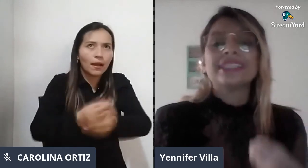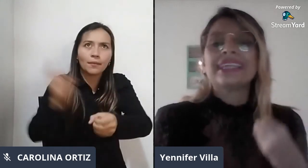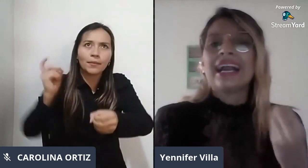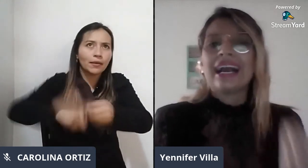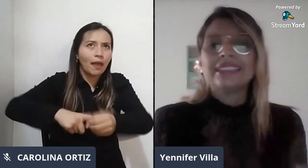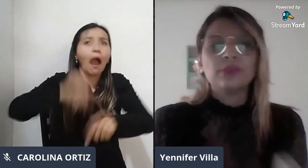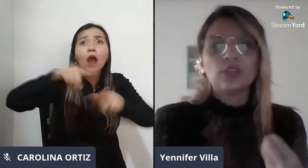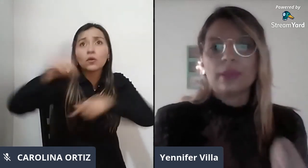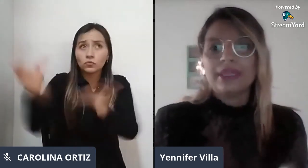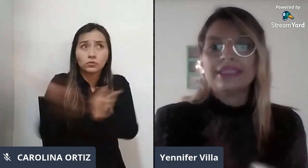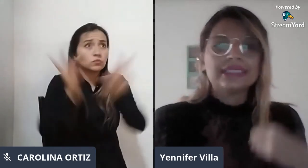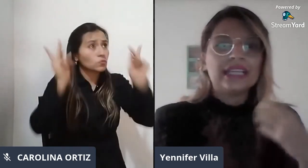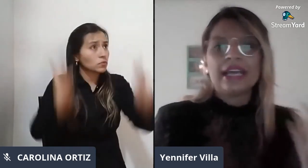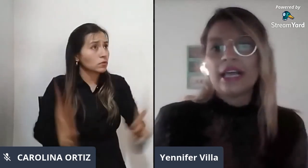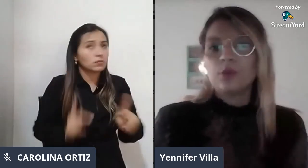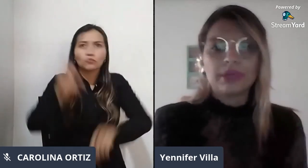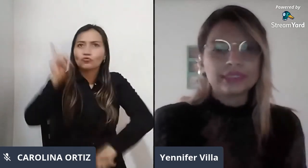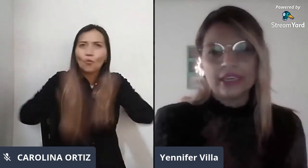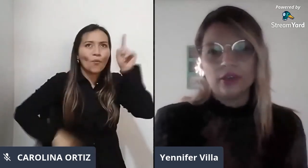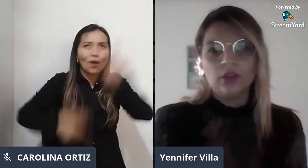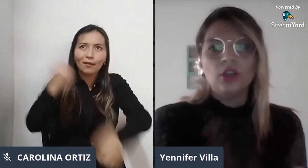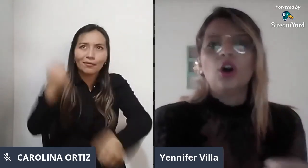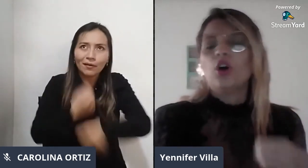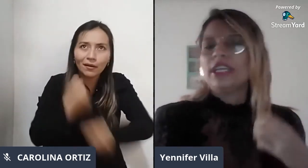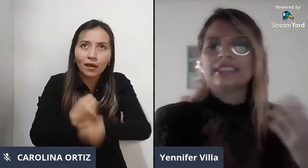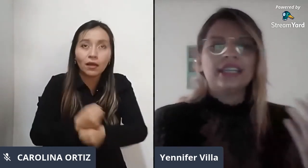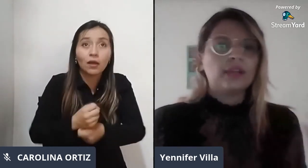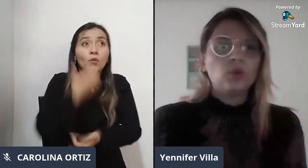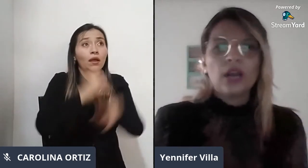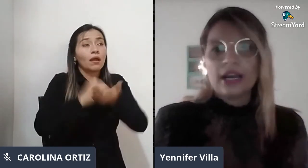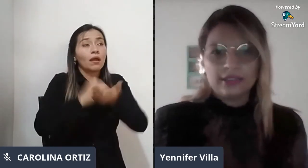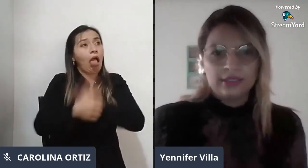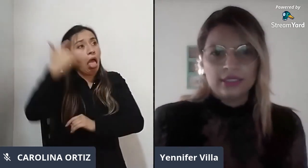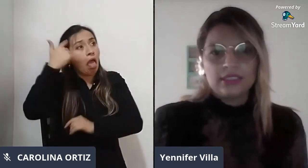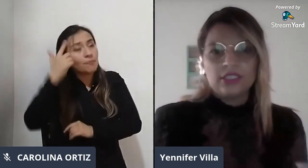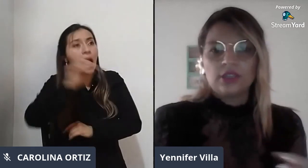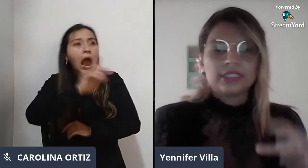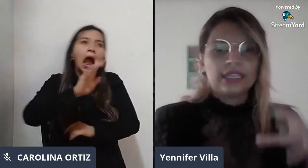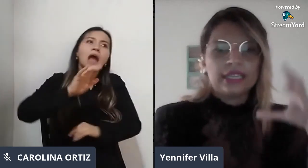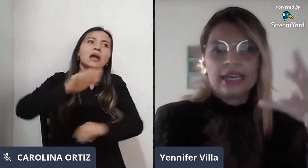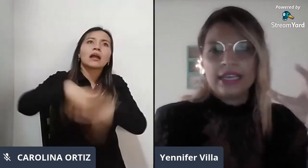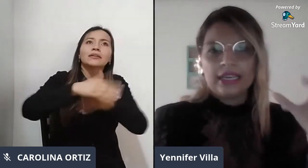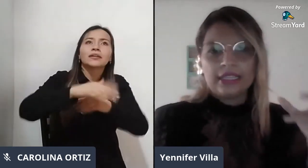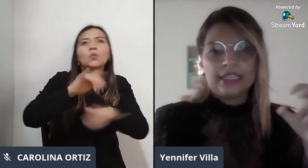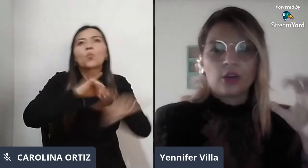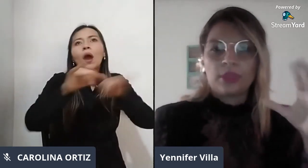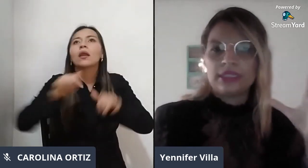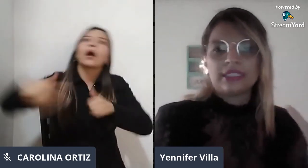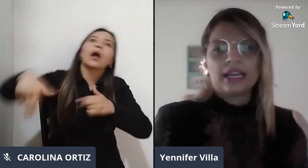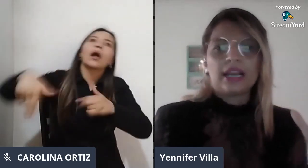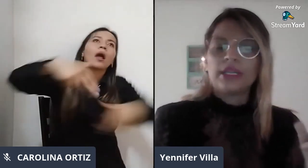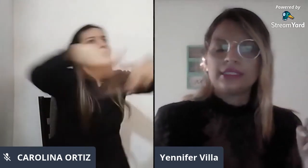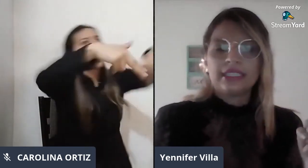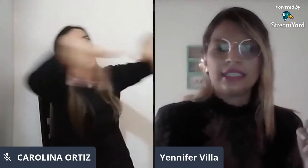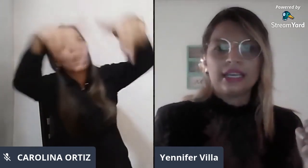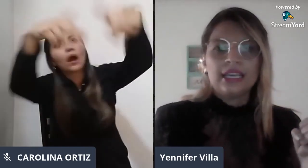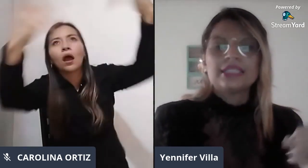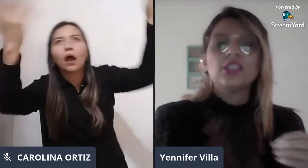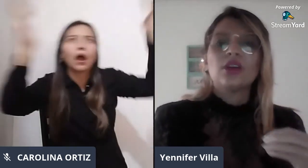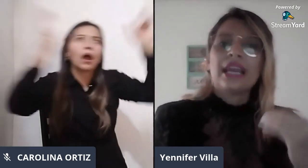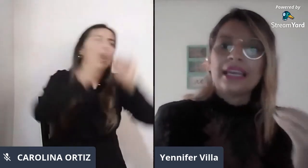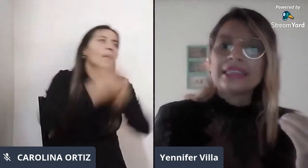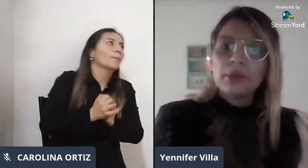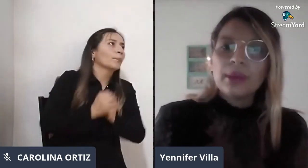trabajar, porque es que la calle no es solamente salir a dar un paseo o ir a cenar a un lugar, sí, con esta idea de romantizar la